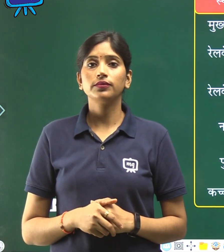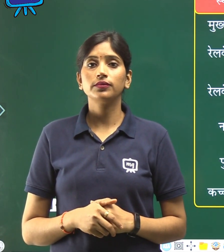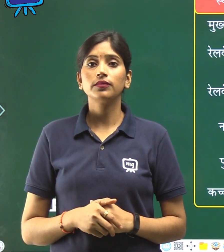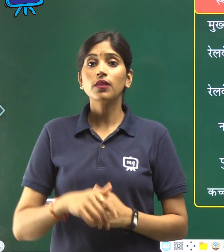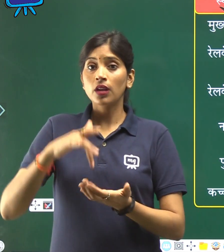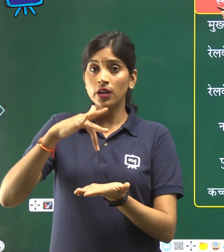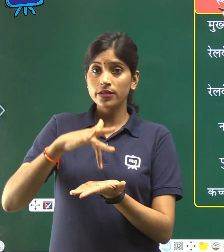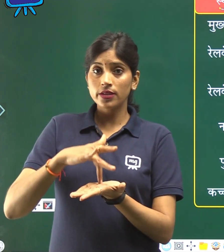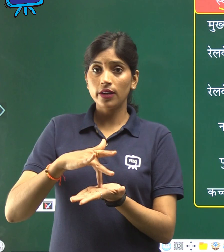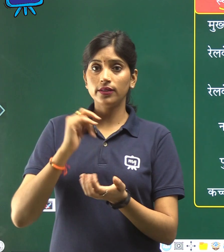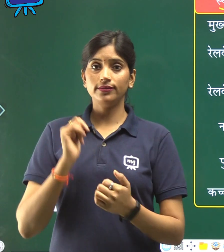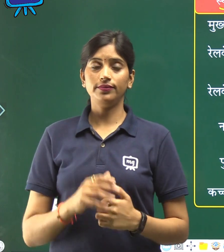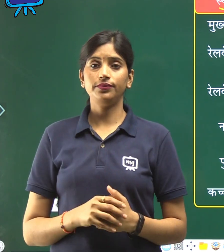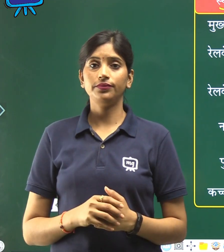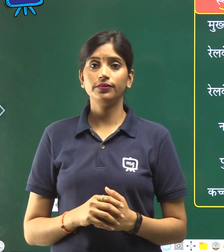स्थान